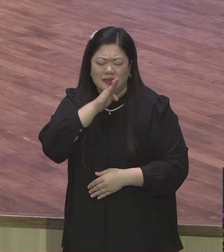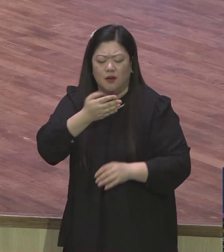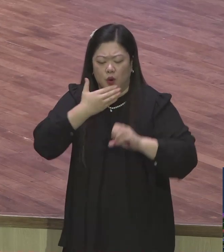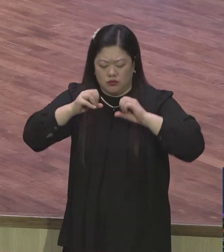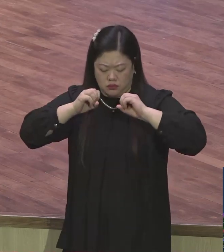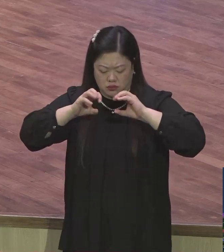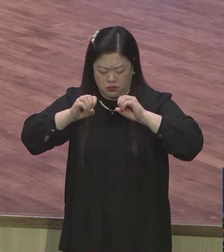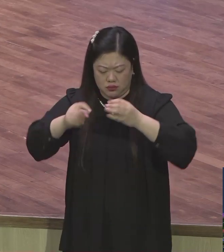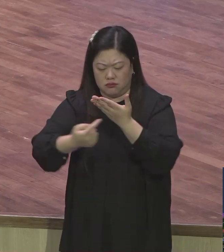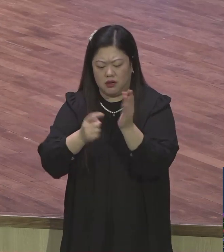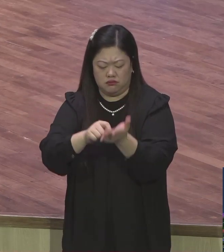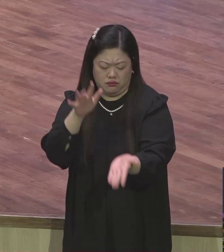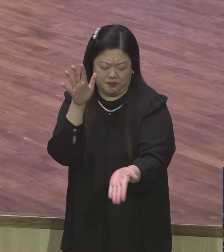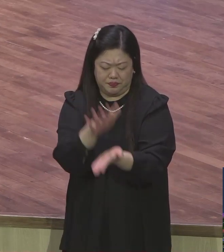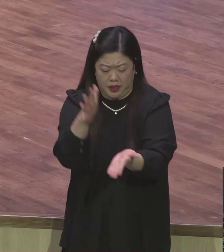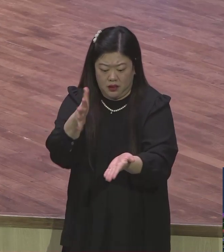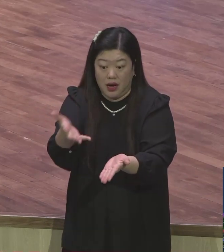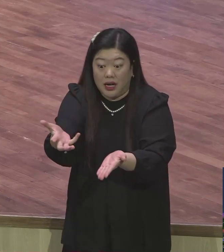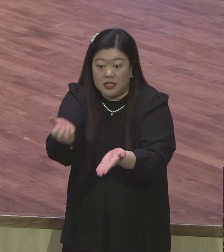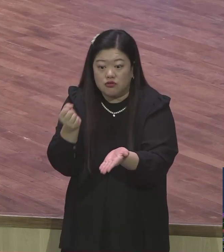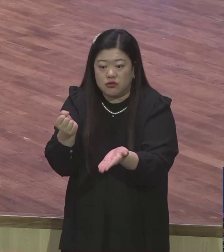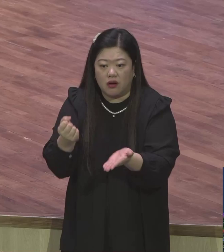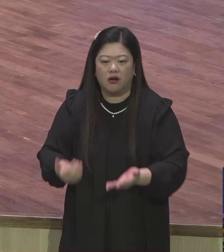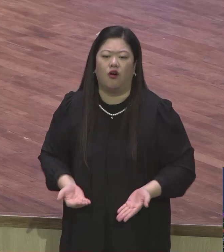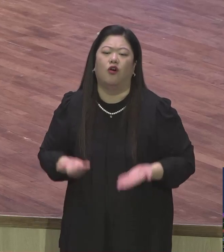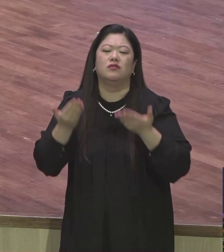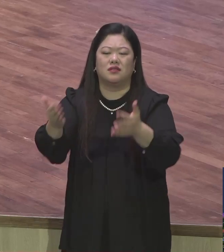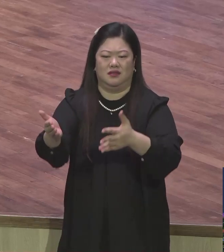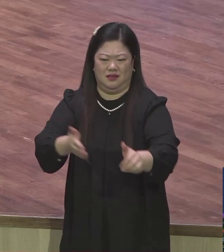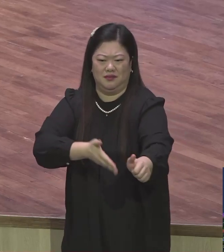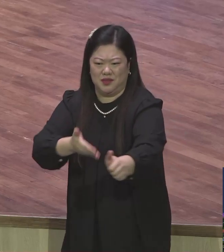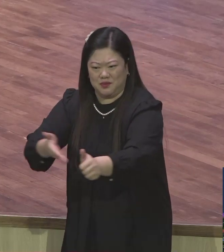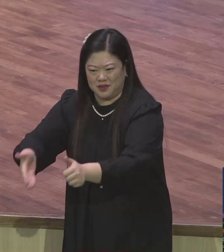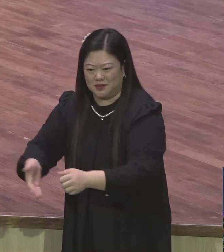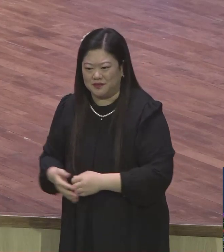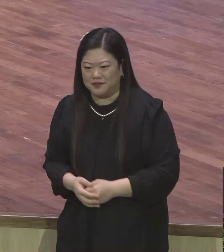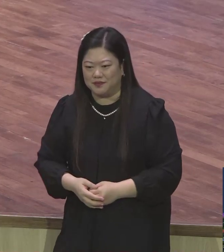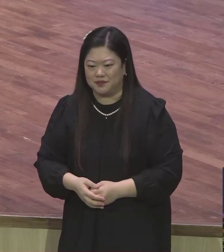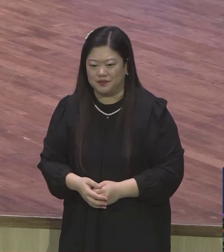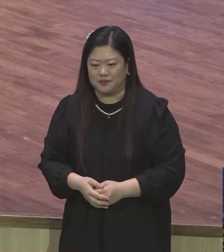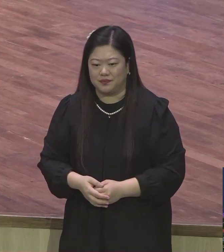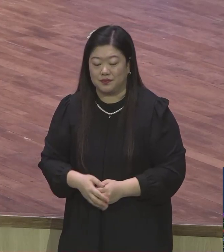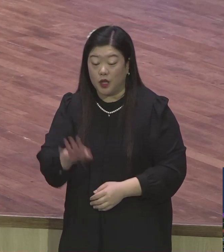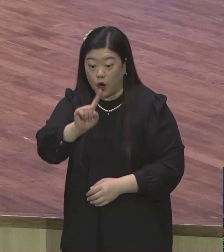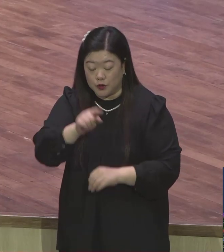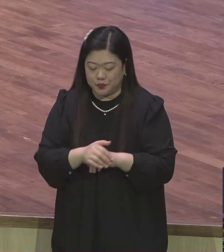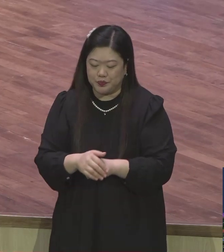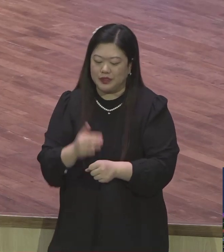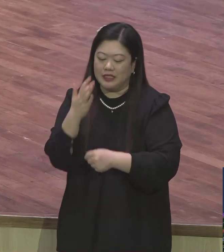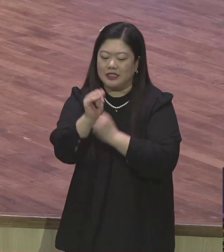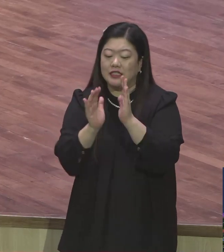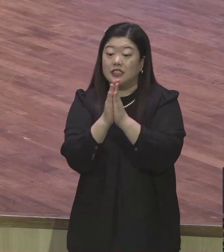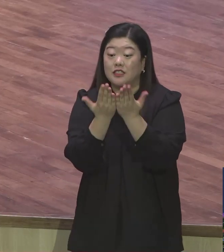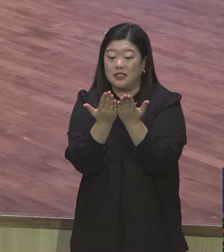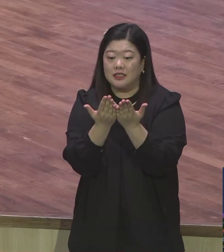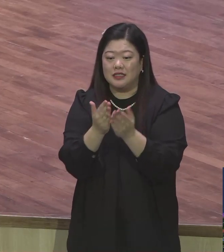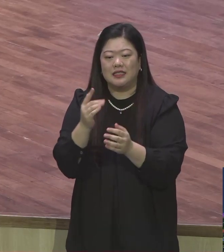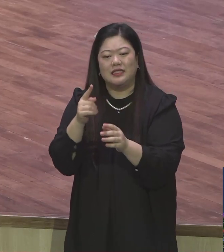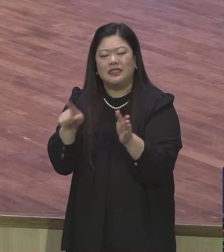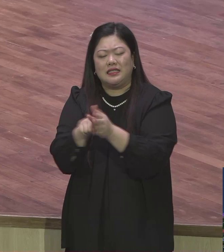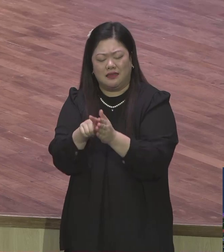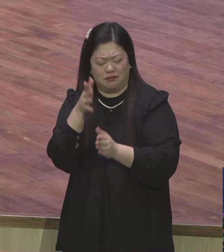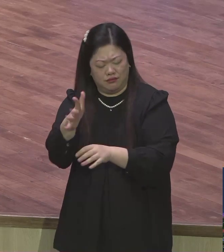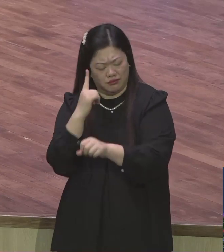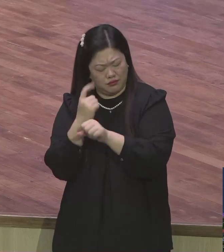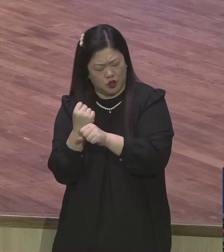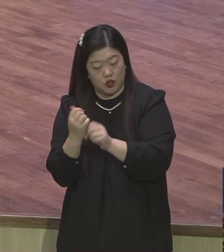가지고 여러분이 헌신할 수 있기를 바랍니다. 한 신학자가 성경은